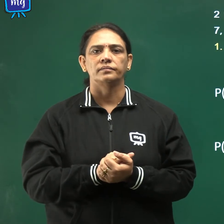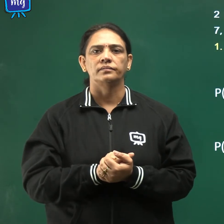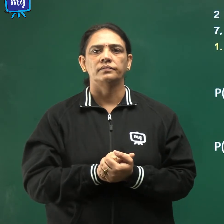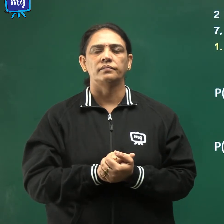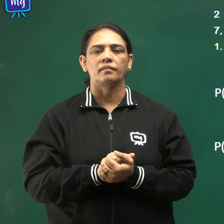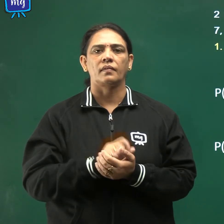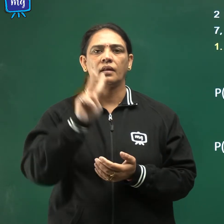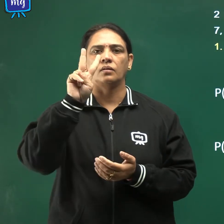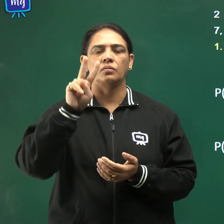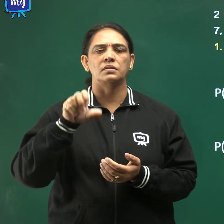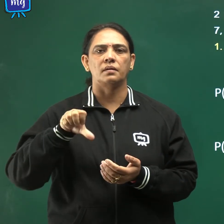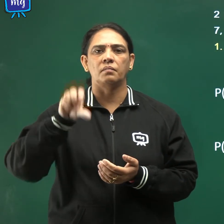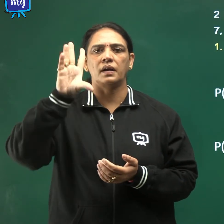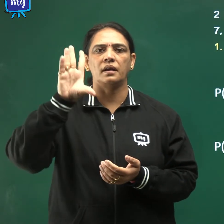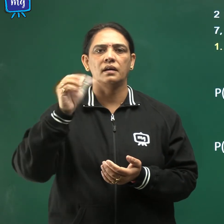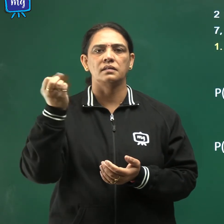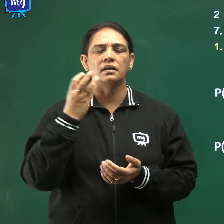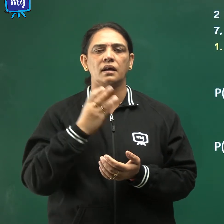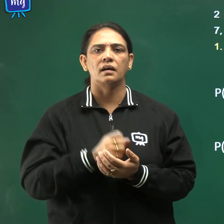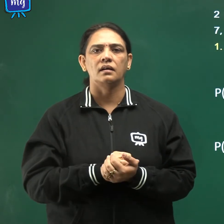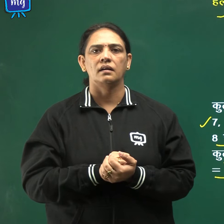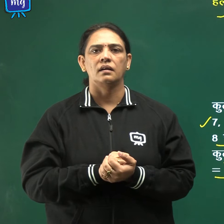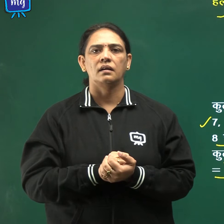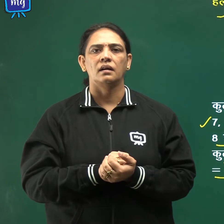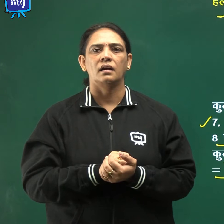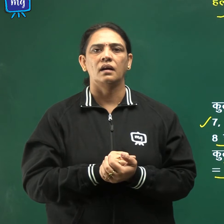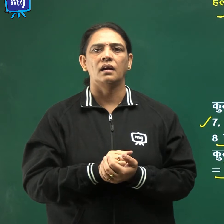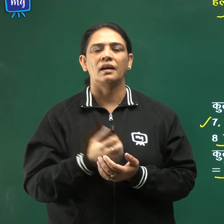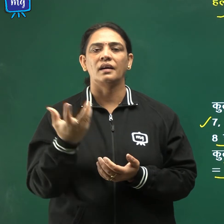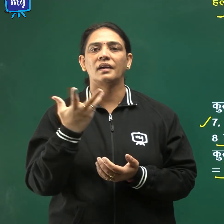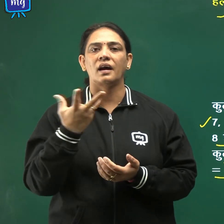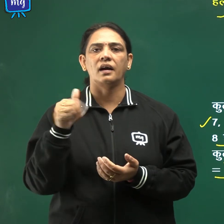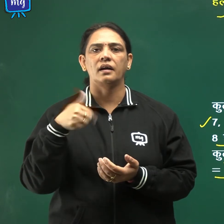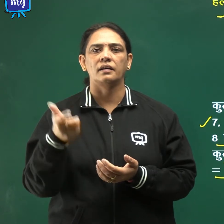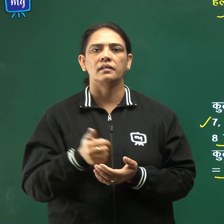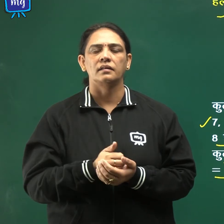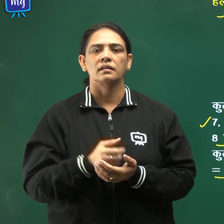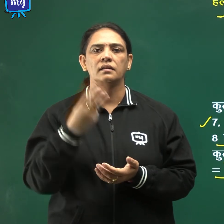42 से बड़ी संख्या कि कितनी है